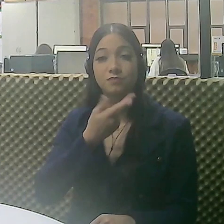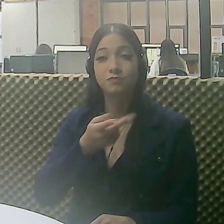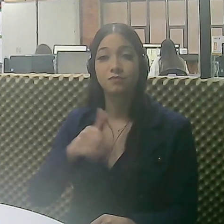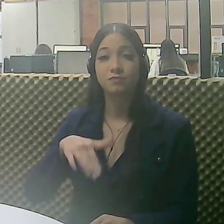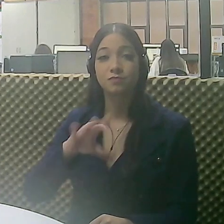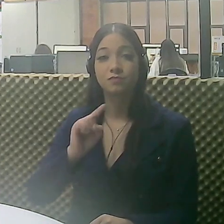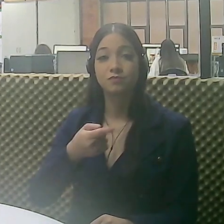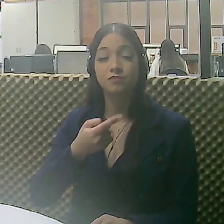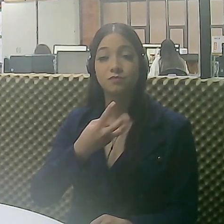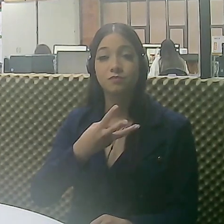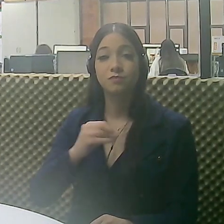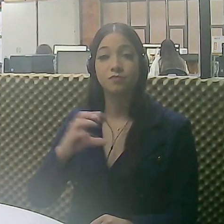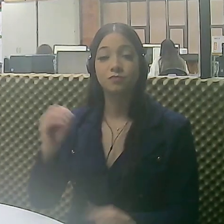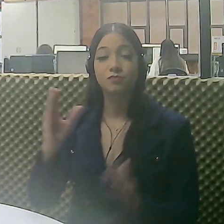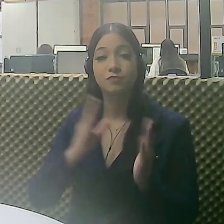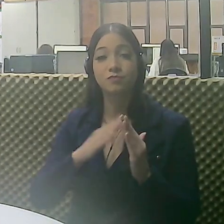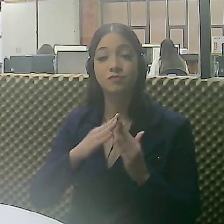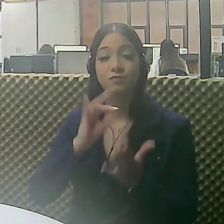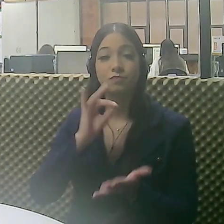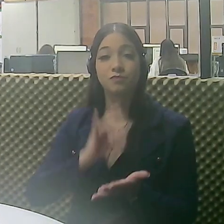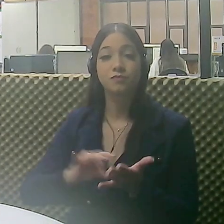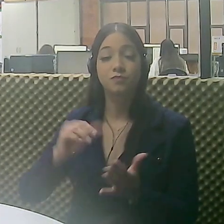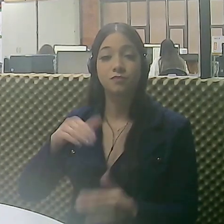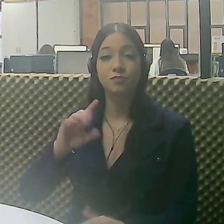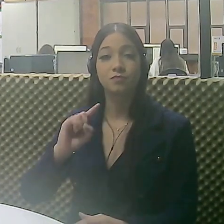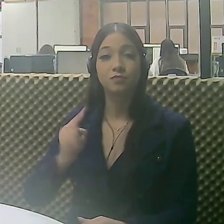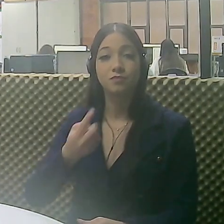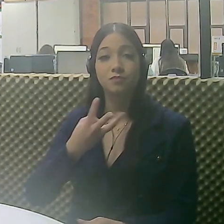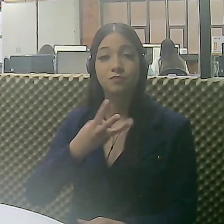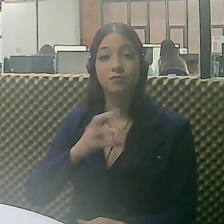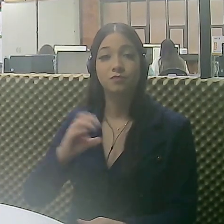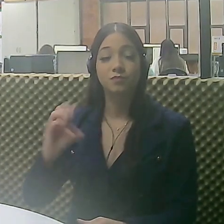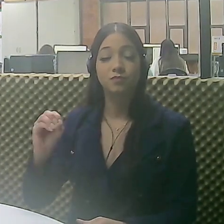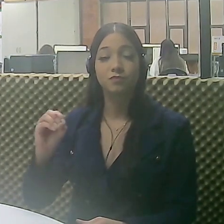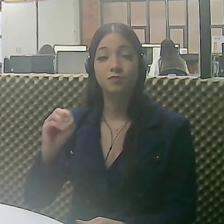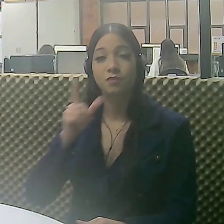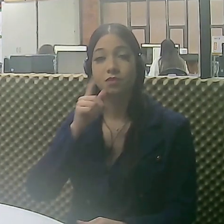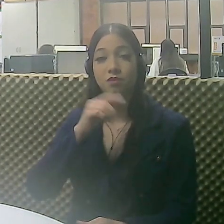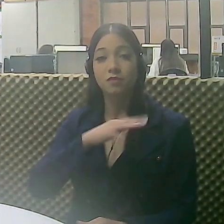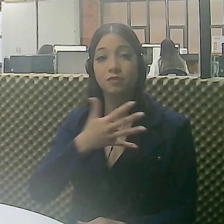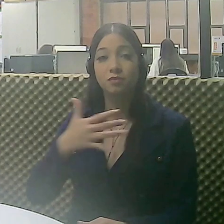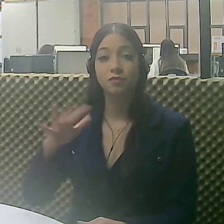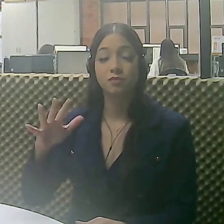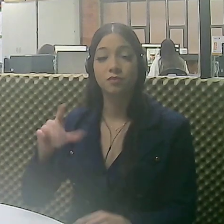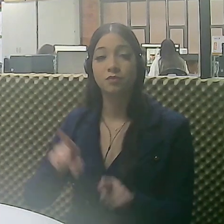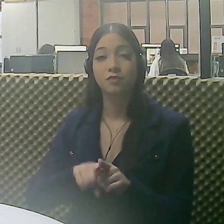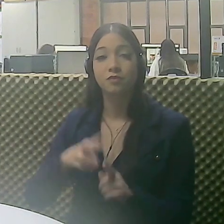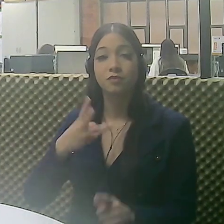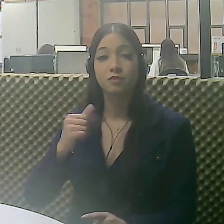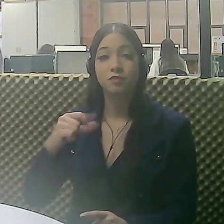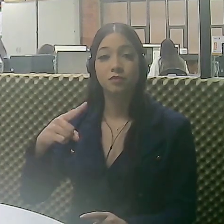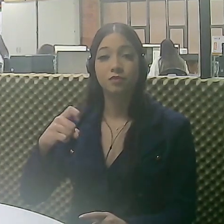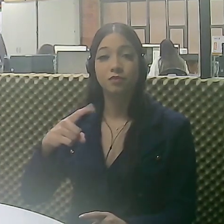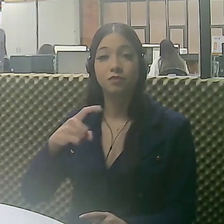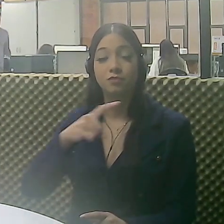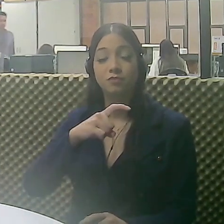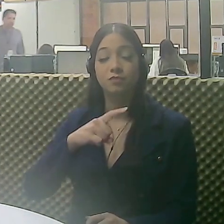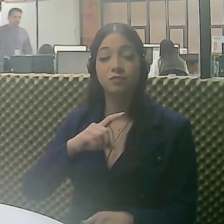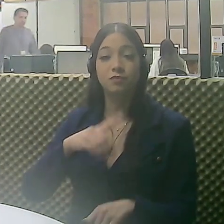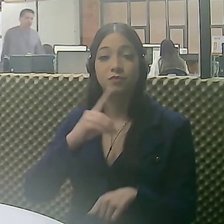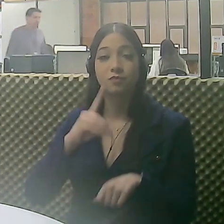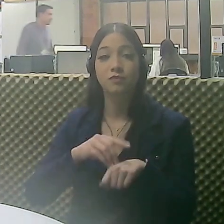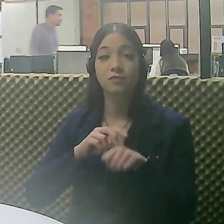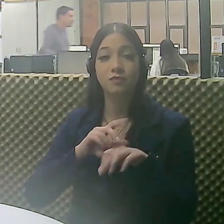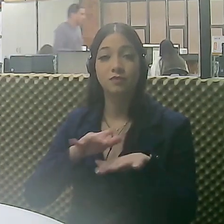1.300 imóveis e eliminaram mais de 2.300 criadouros e 31 focos de larvas do mosquito transmissor